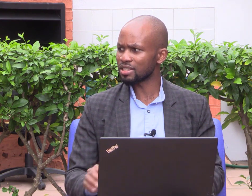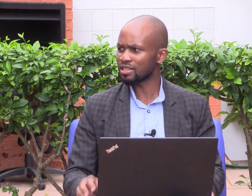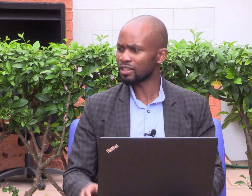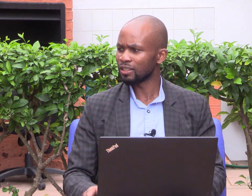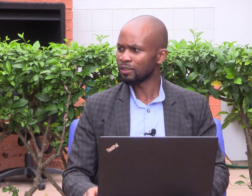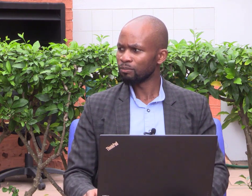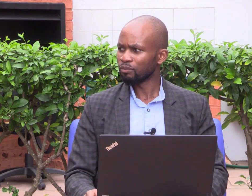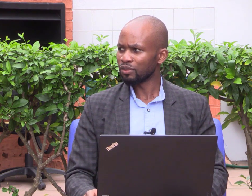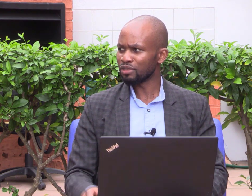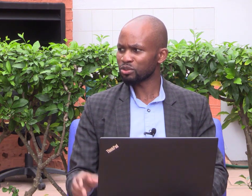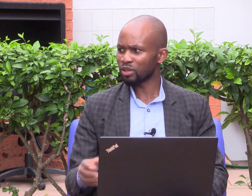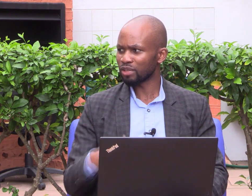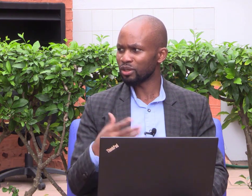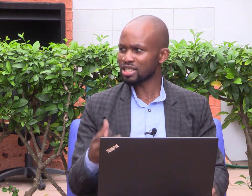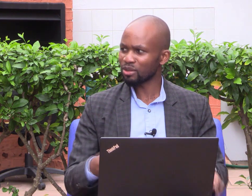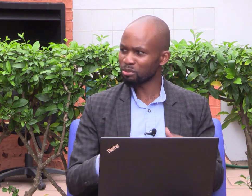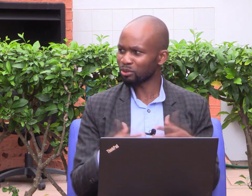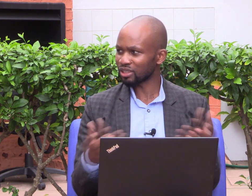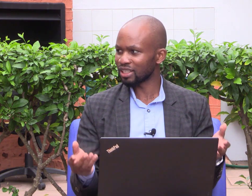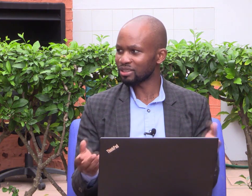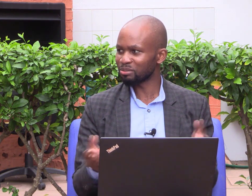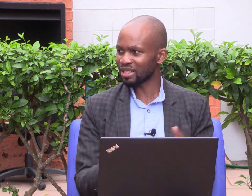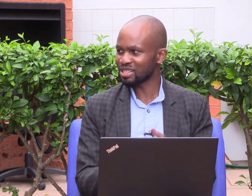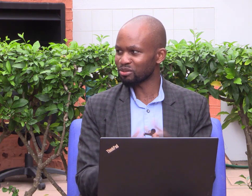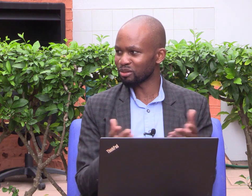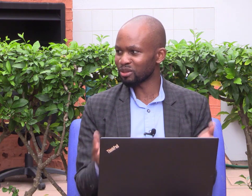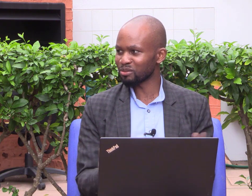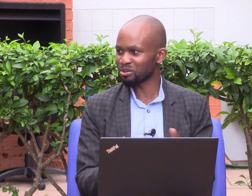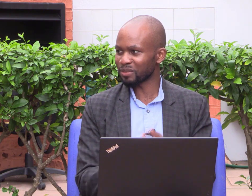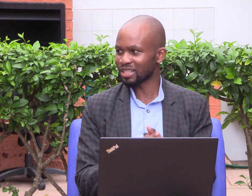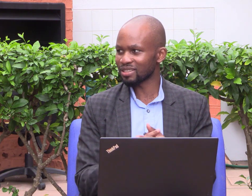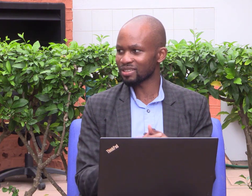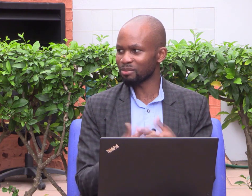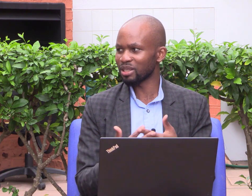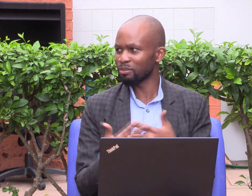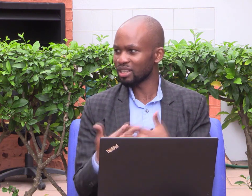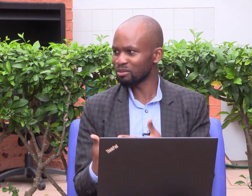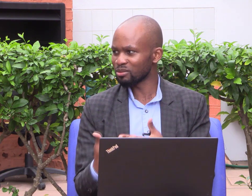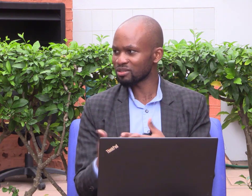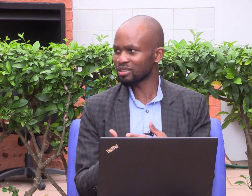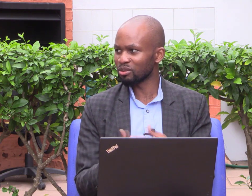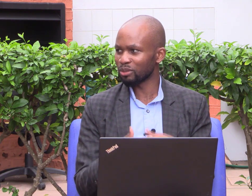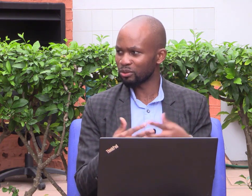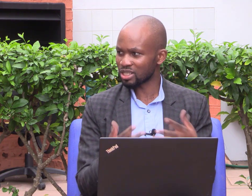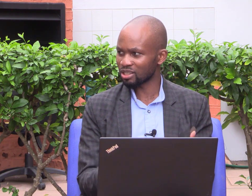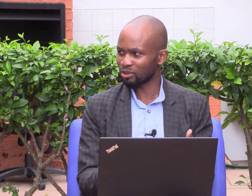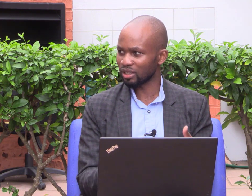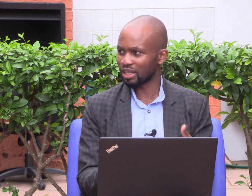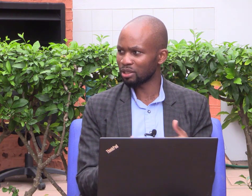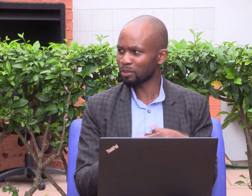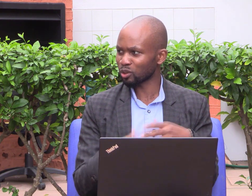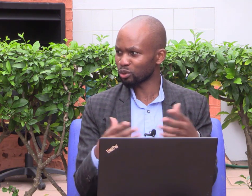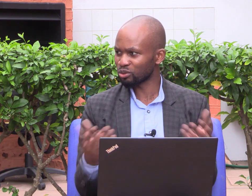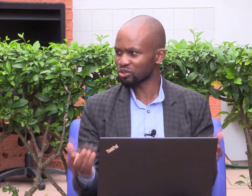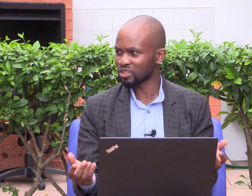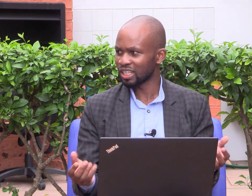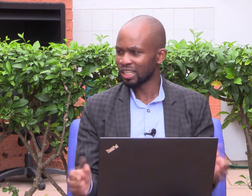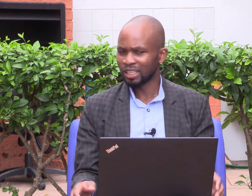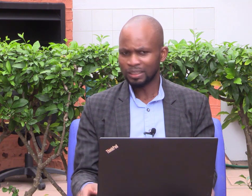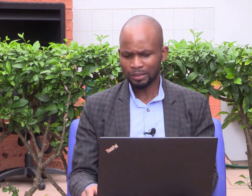deficiência? Visto que a educação é importante para desenvolvermos o país, também dependemos de uma educação de qualidade para todos.